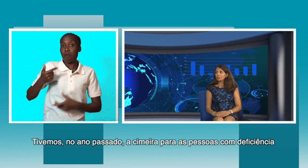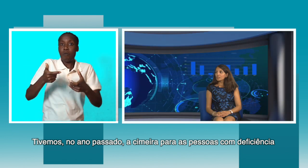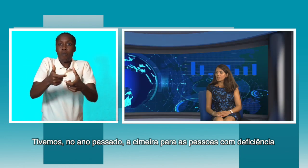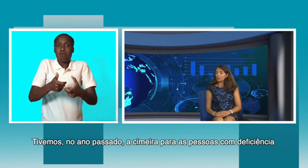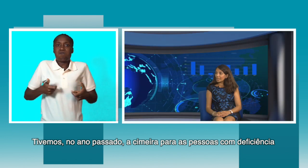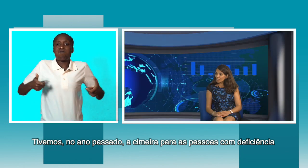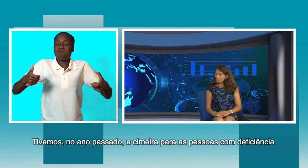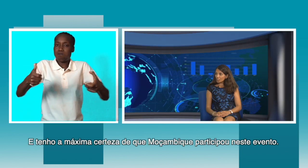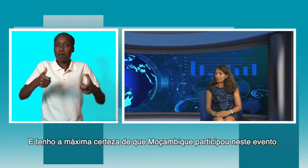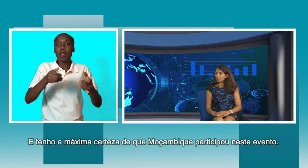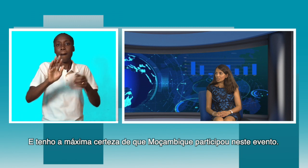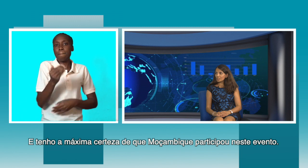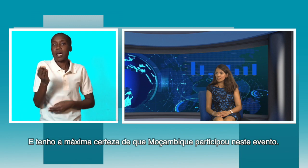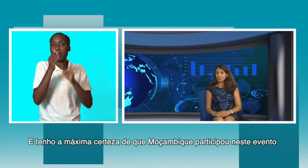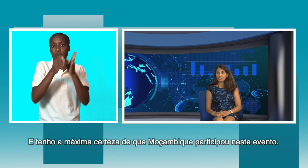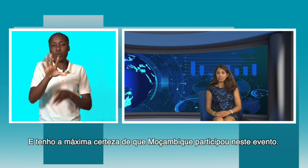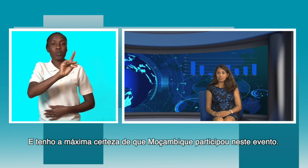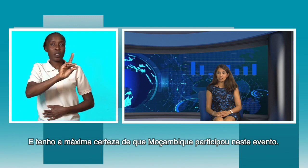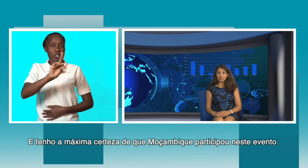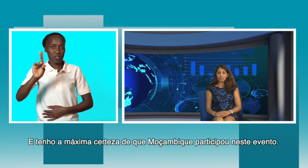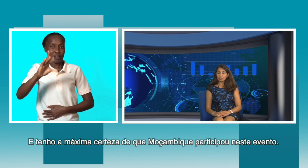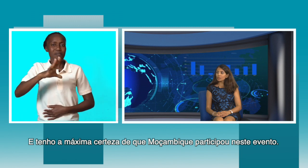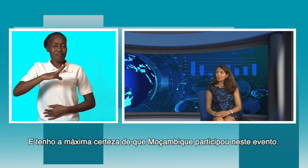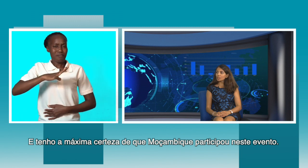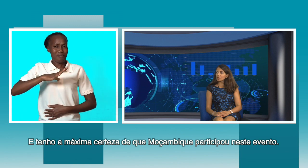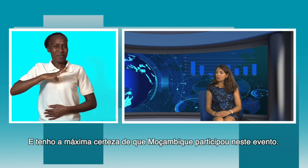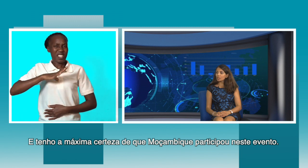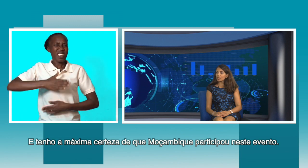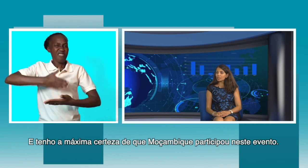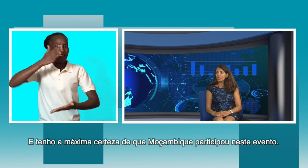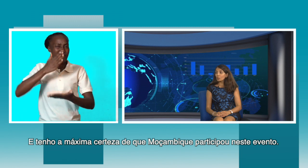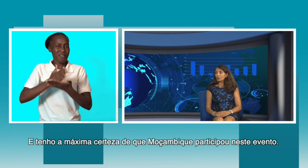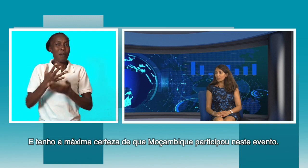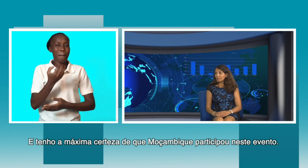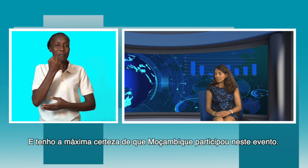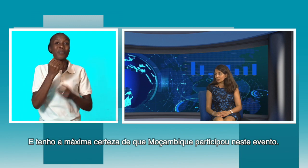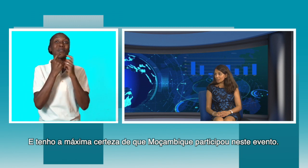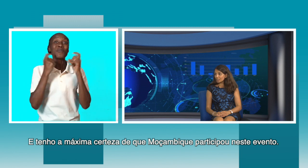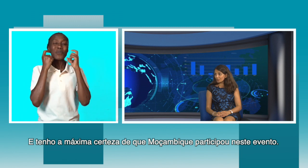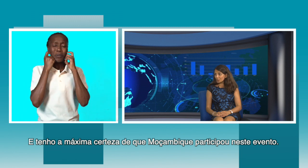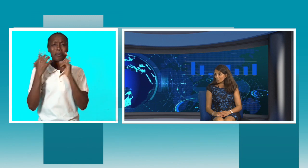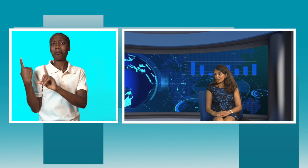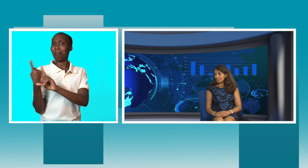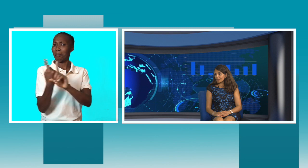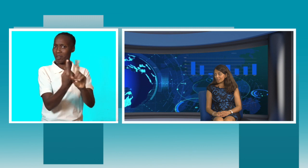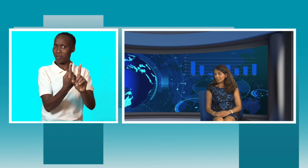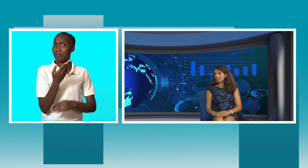pessoas com deficiência e tenho a máxima certeza de que Moçambique participou neste evento.